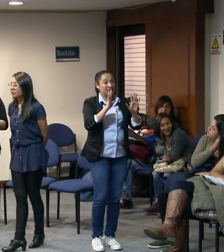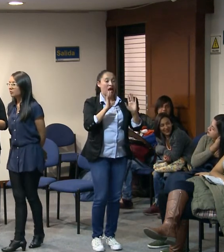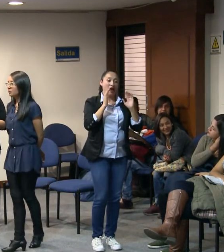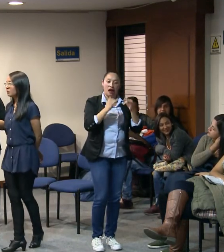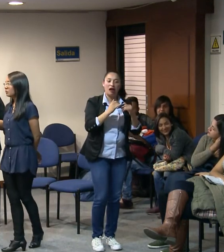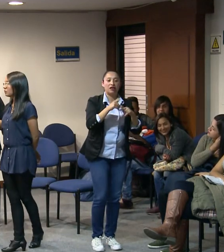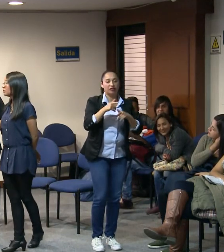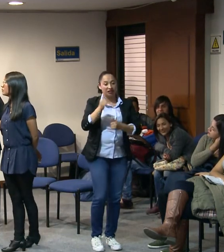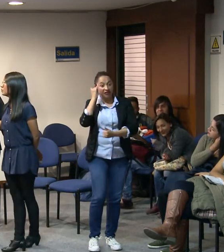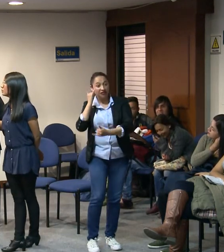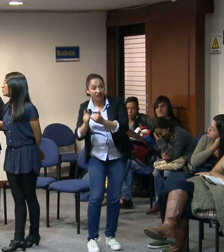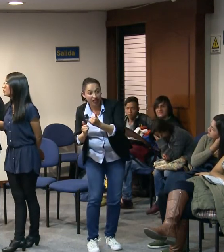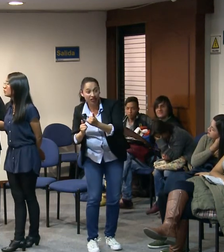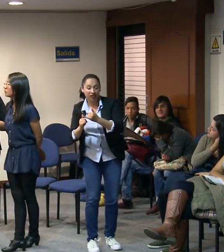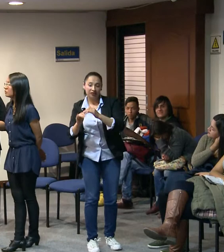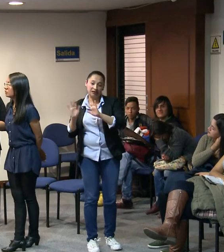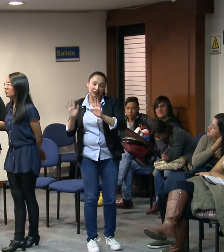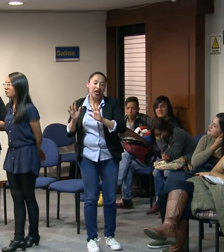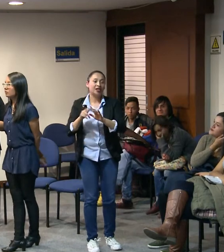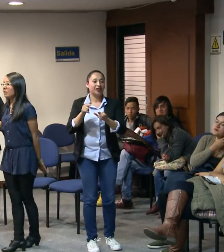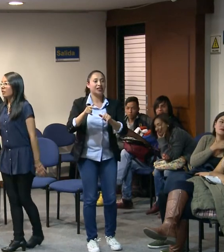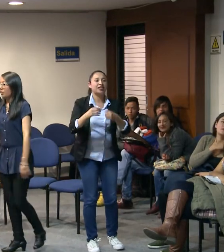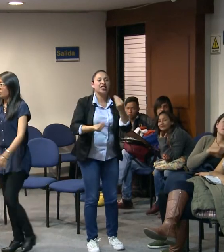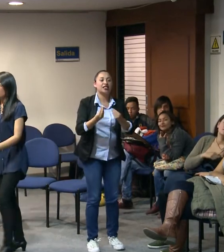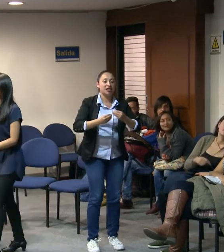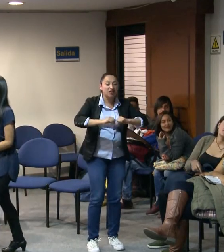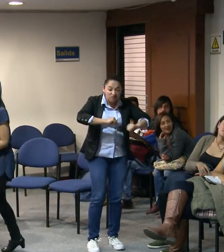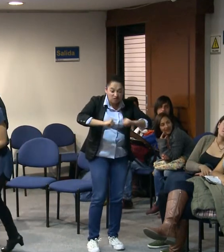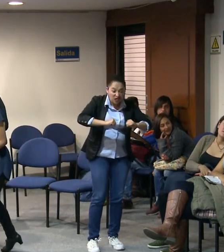se creó, fue para activar a los niños.